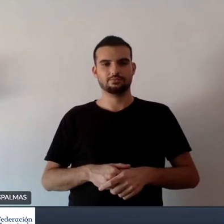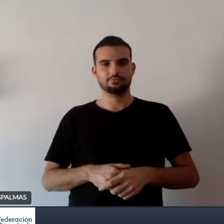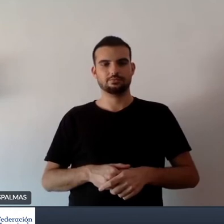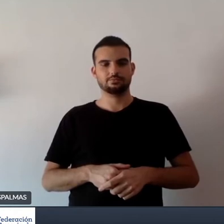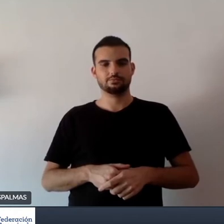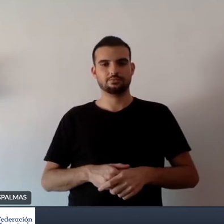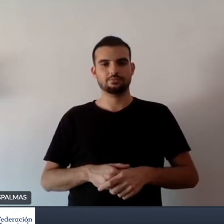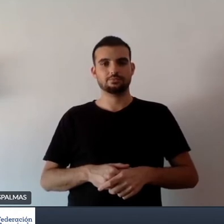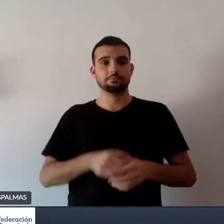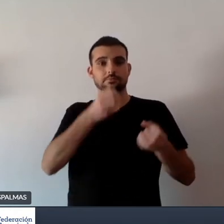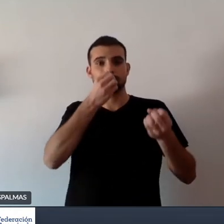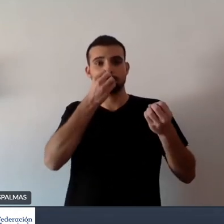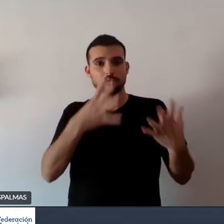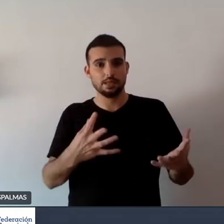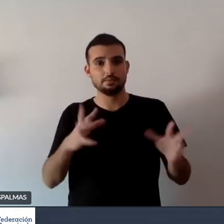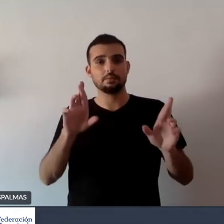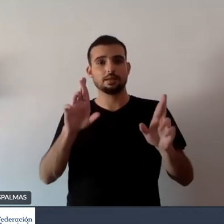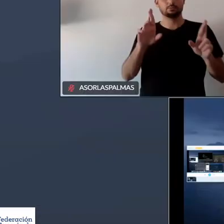Bueno,